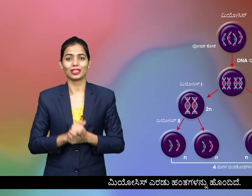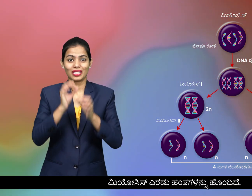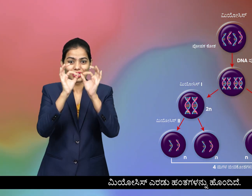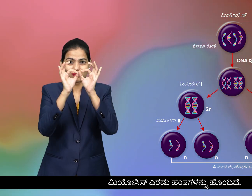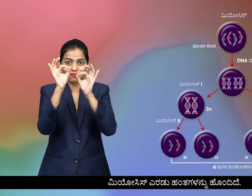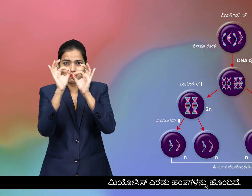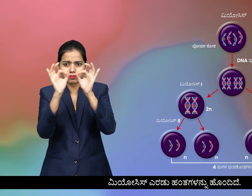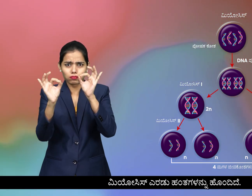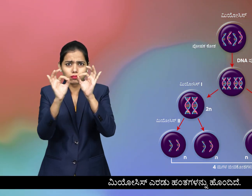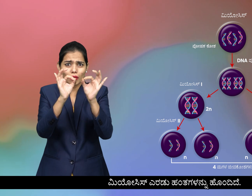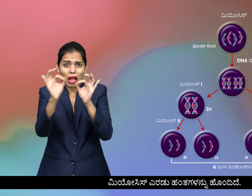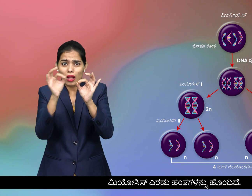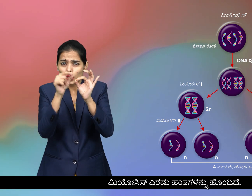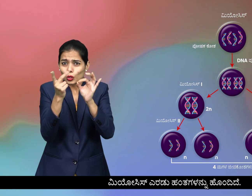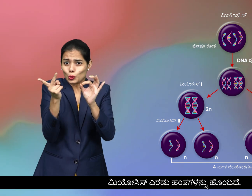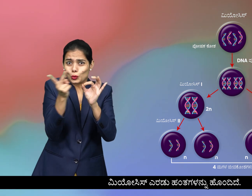ಮಿಯೋಸಿಸ್ 2 ಹಂತಗಳನ್ನ ಹೊಂದಿದೆ.